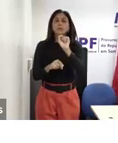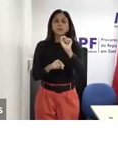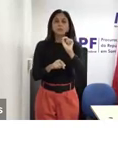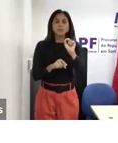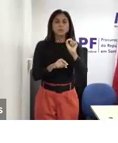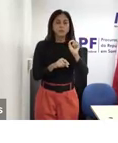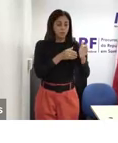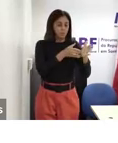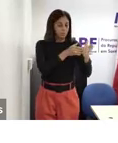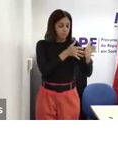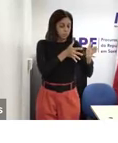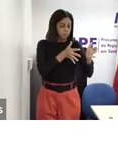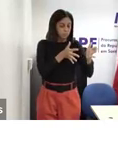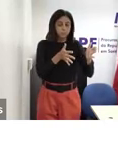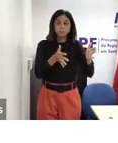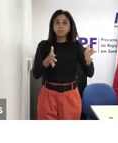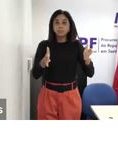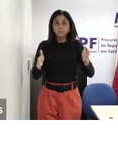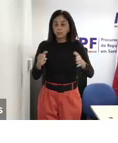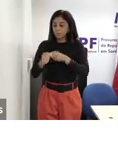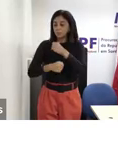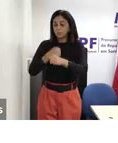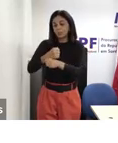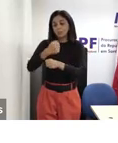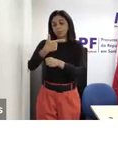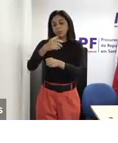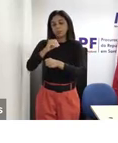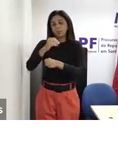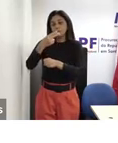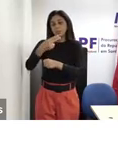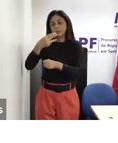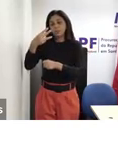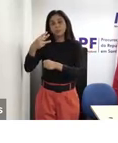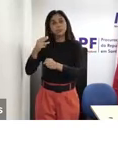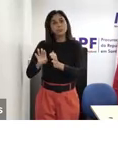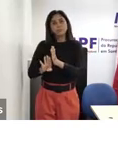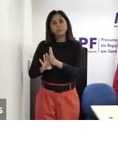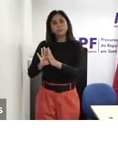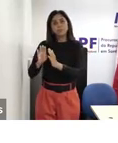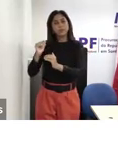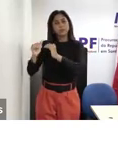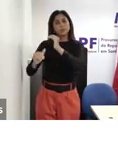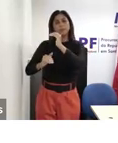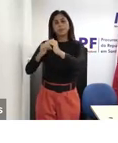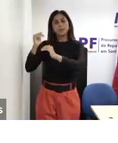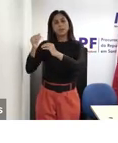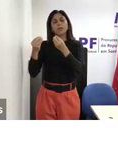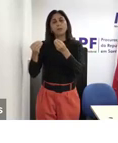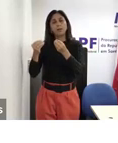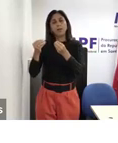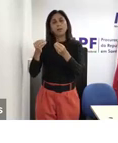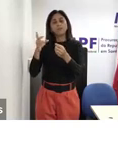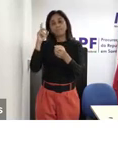de mais de 70% em 2023 Eles colocaram alguns fatos preocupantes a